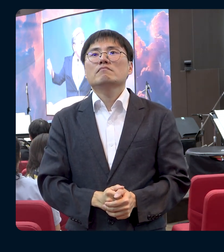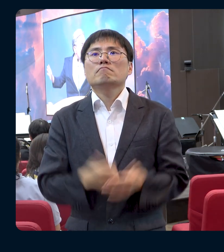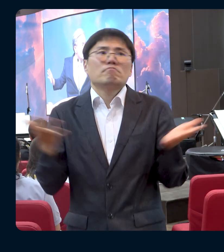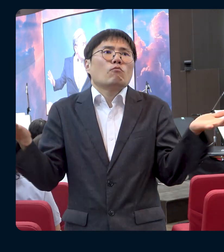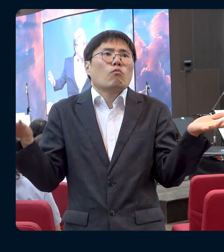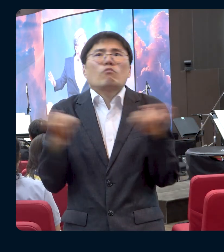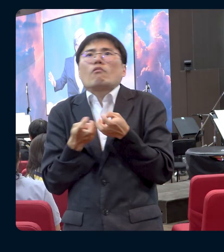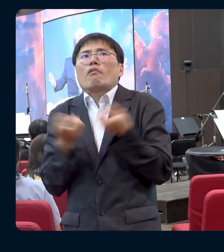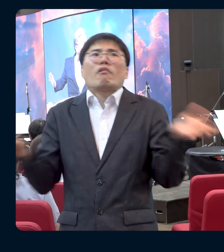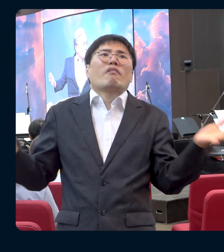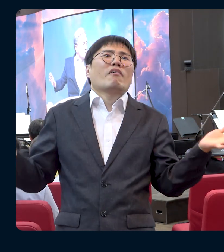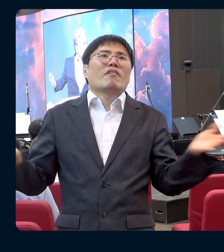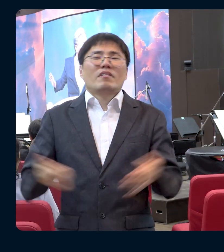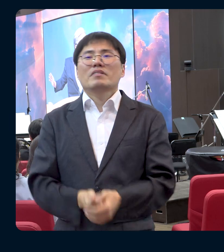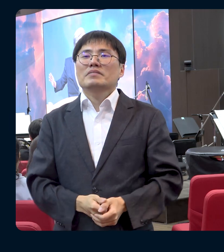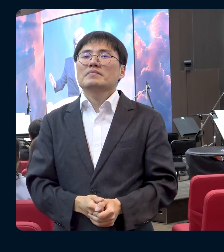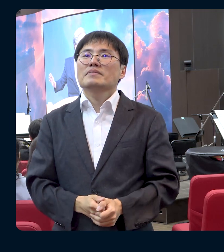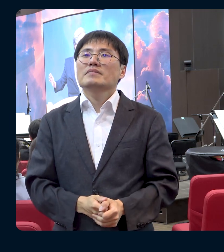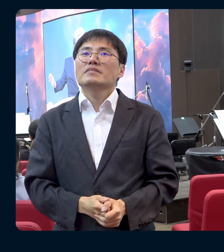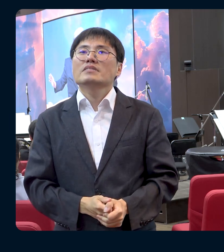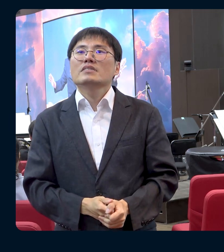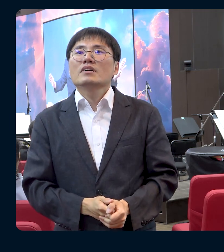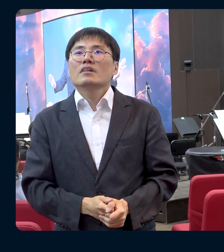그러면 이건 우리 삶을 어떻게 하면 좋으냐 그 말이죠.